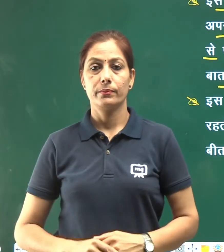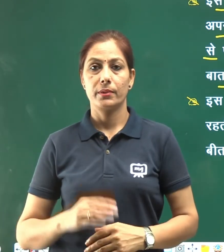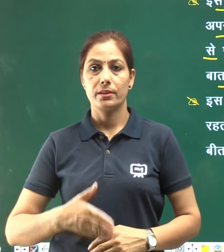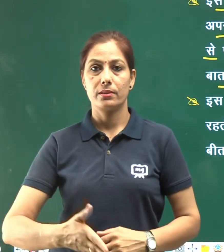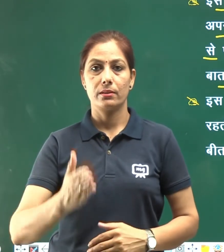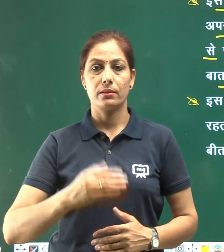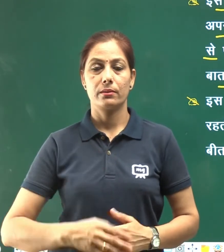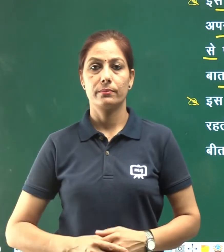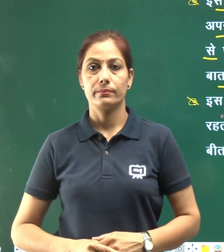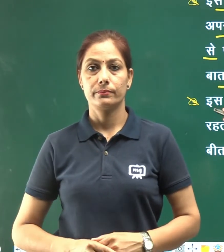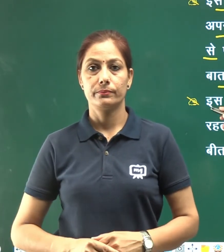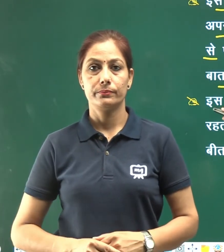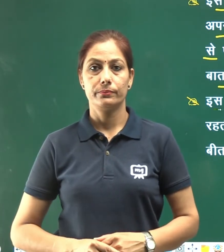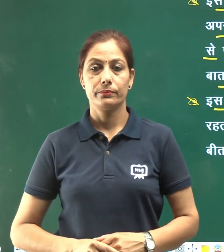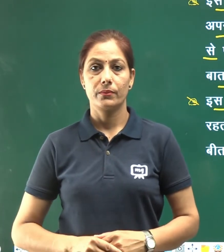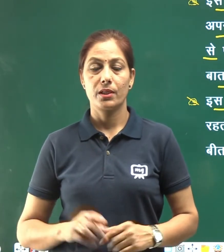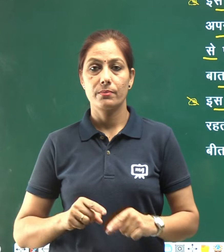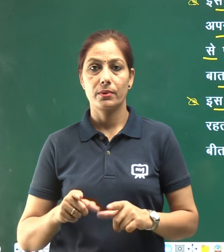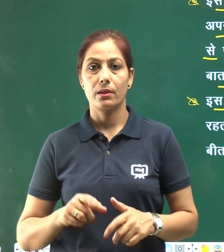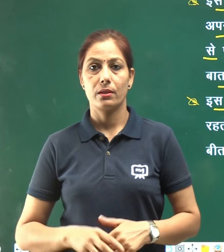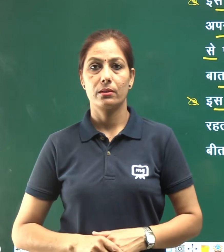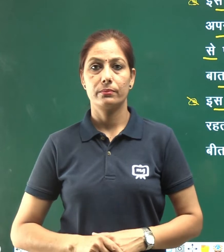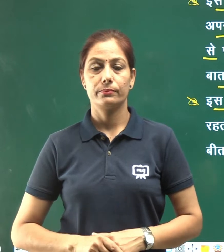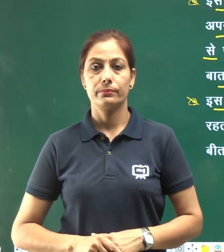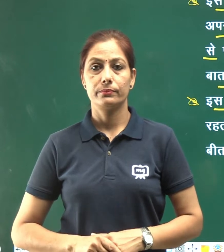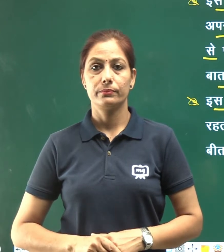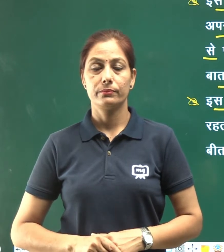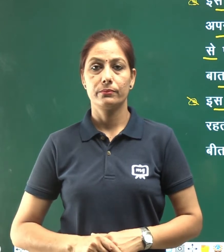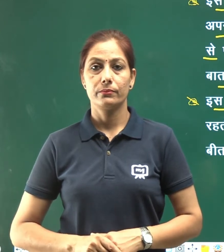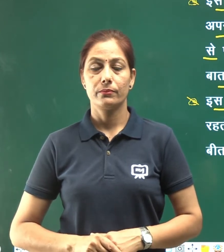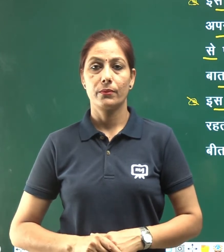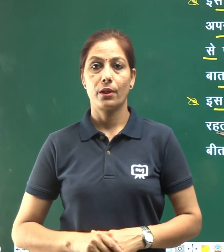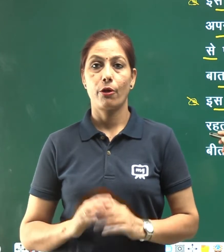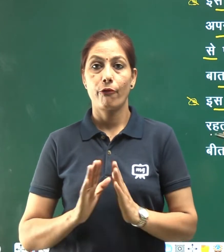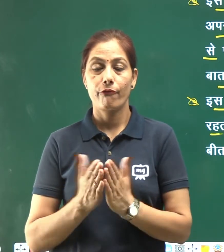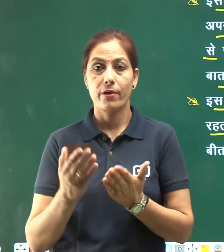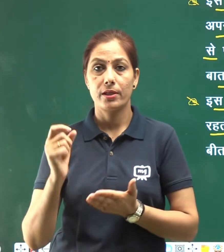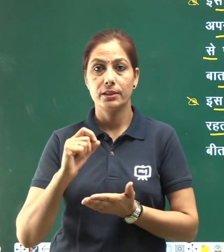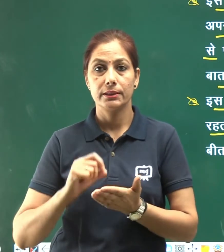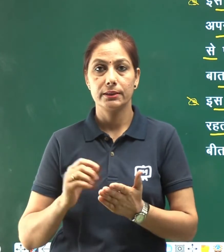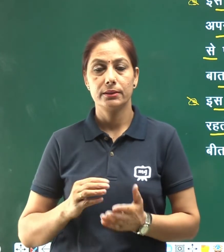चलती है। इस प्रकार फाइल चलती रहती है